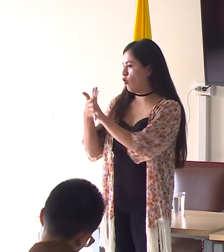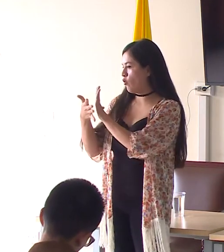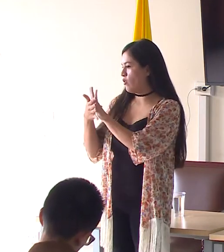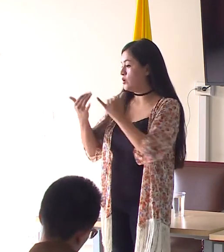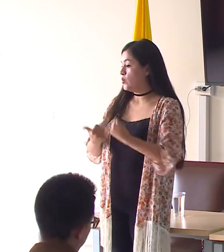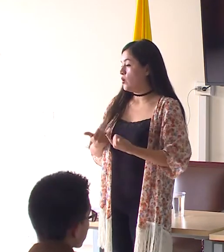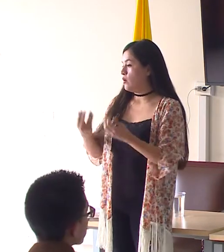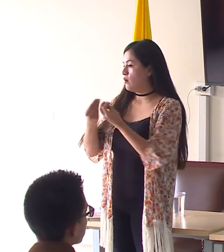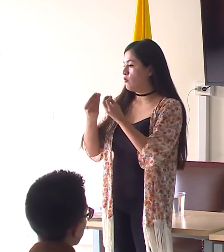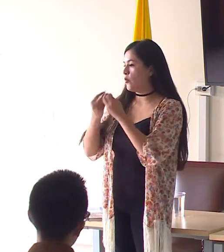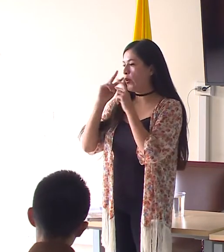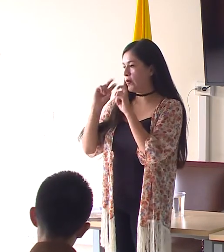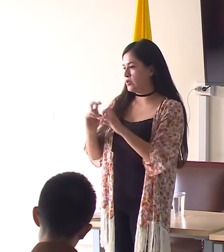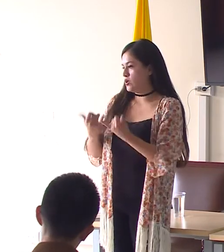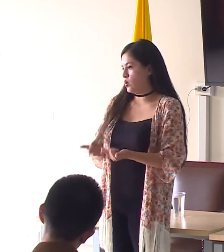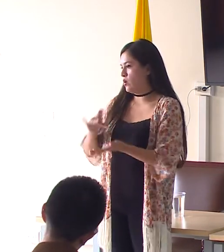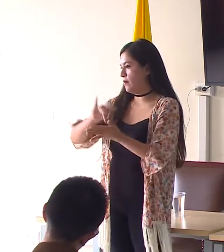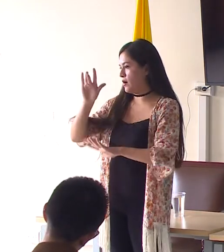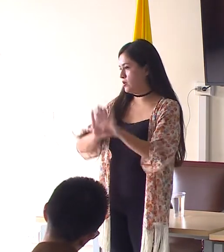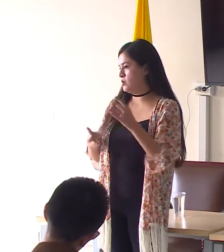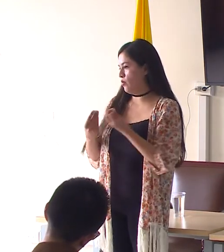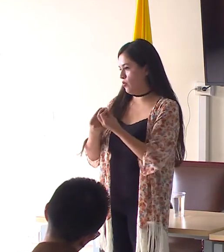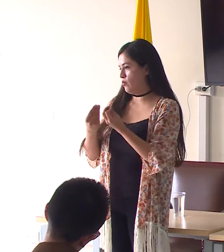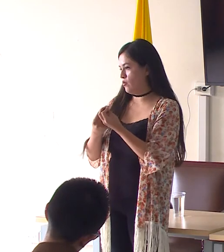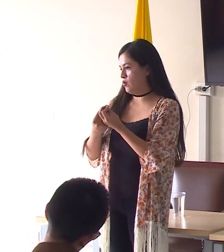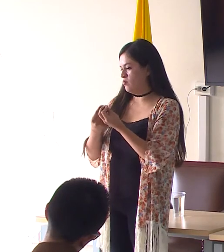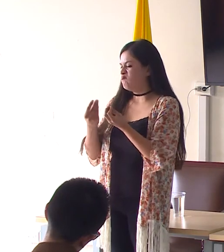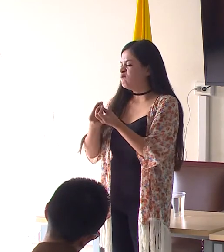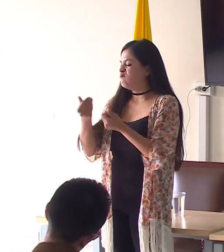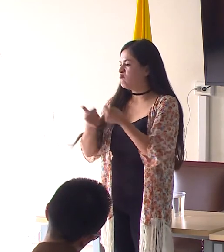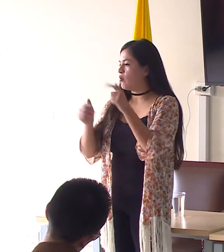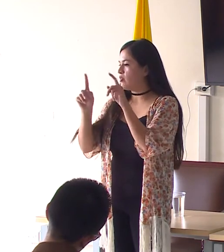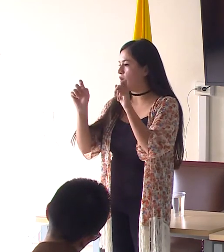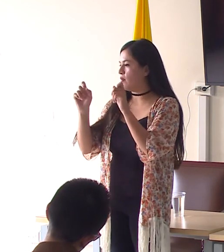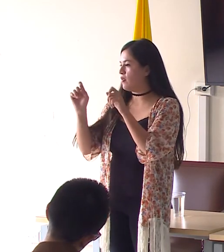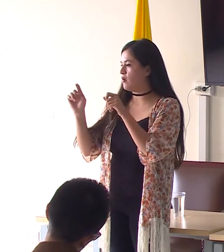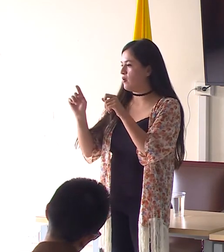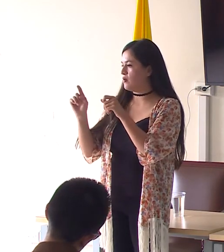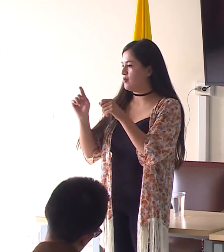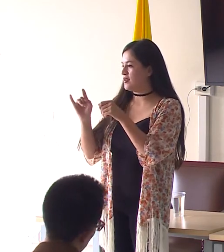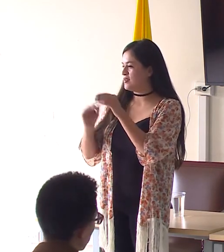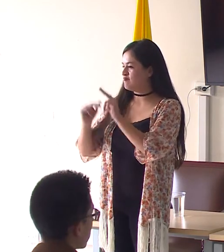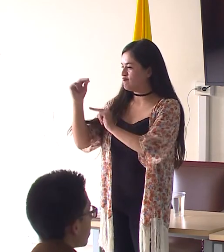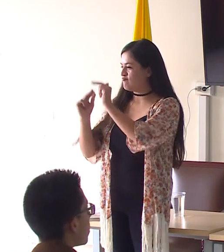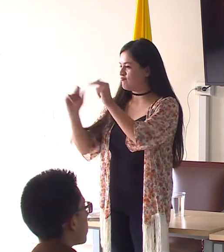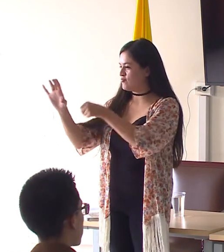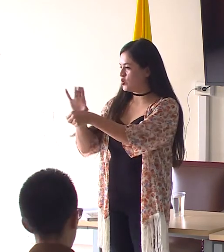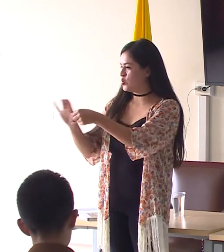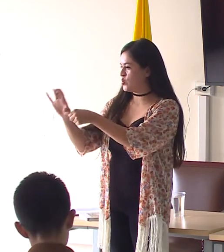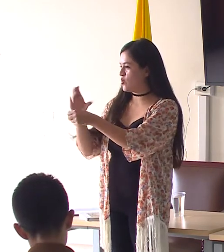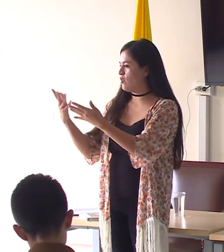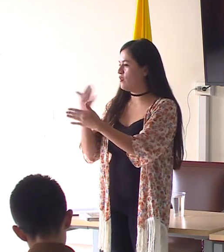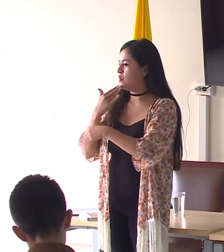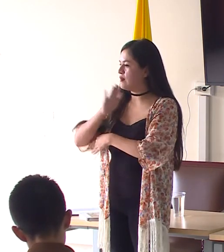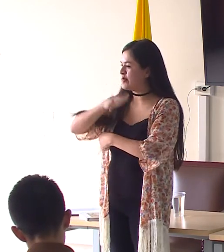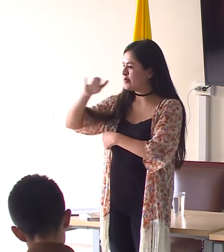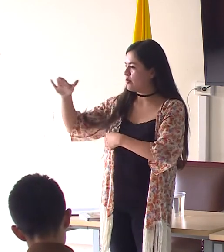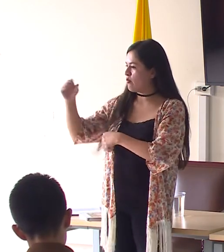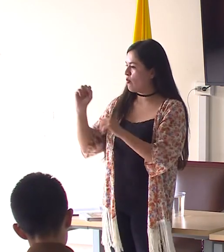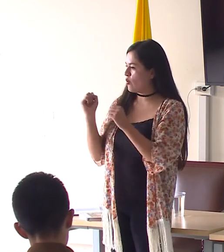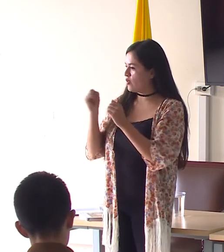cual estoy participando actualmente frente al proceso de urbanización en la sabana de bogotá o el proceso de metropolización